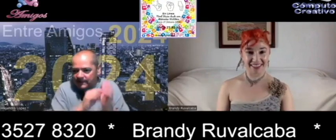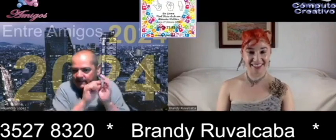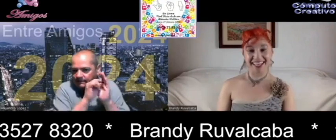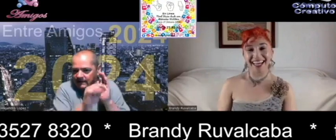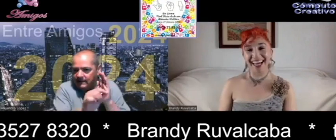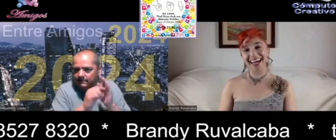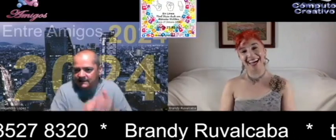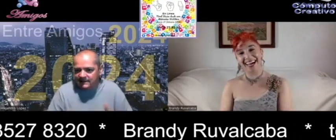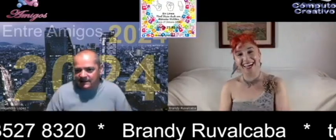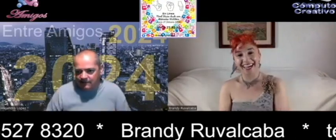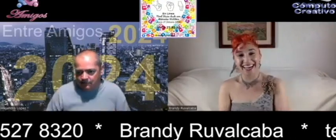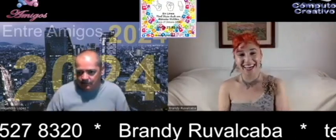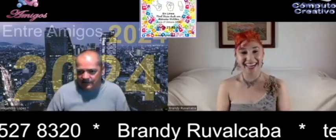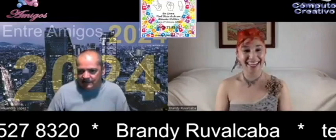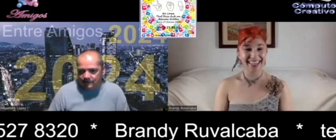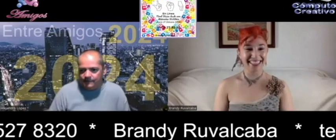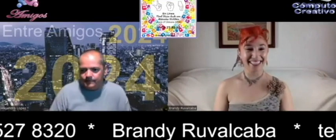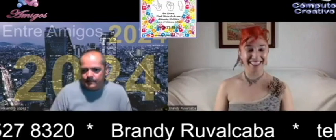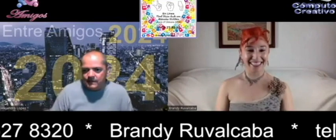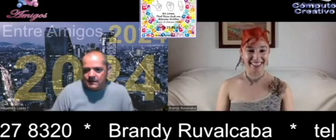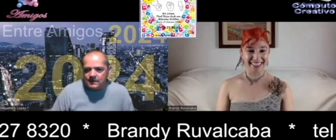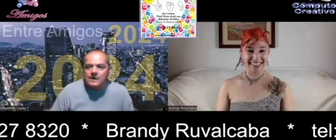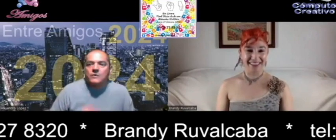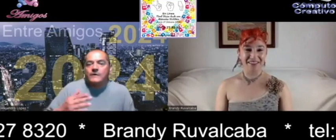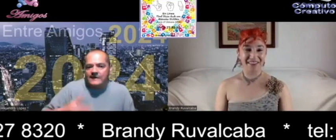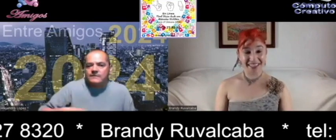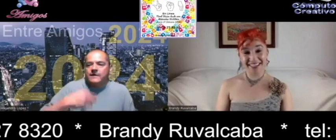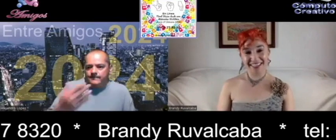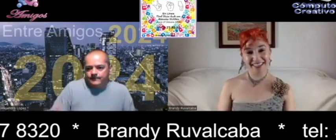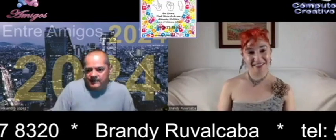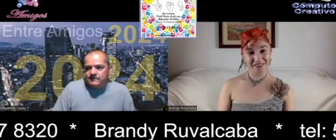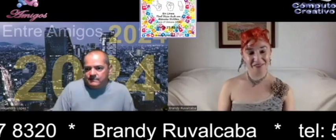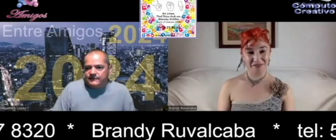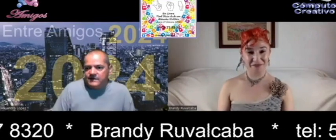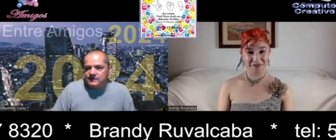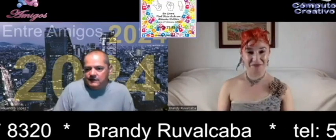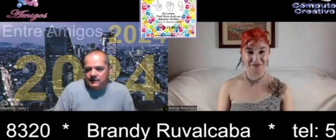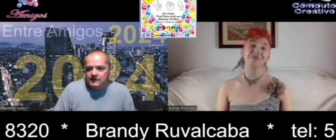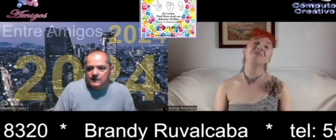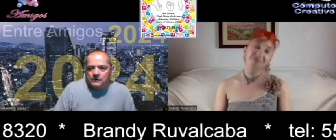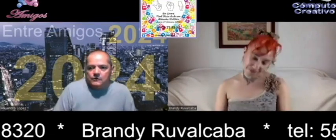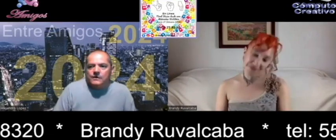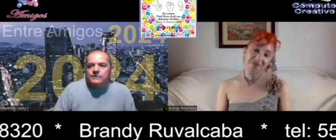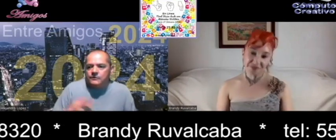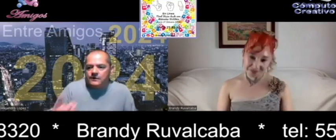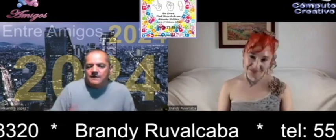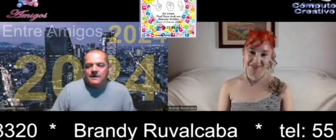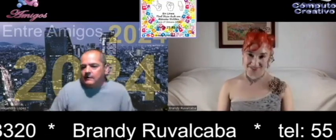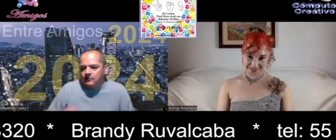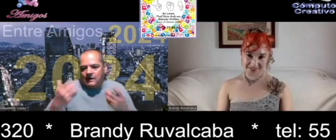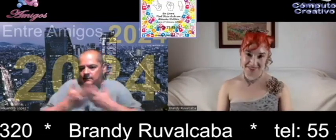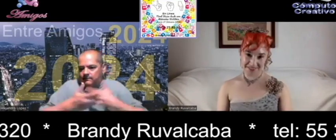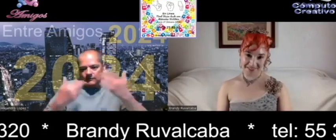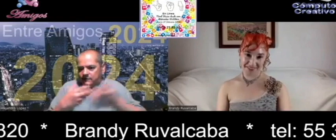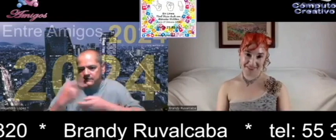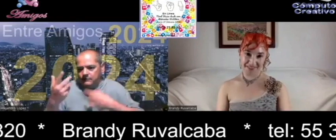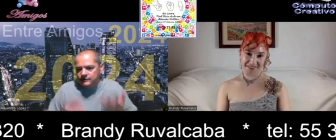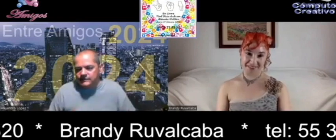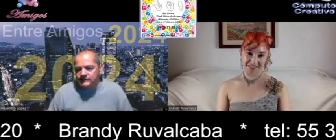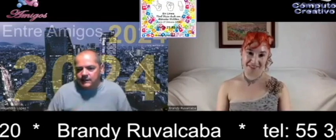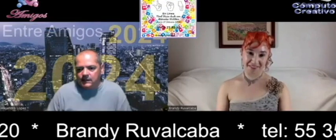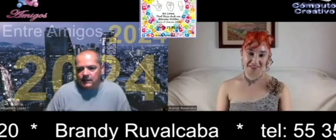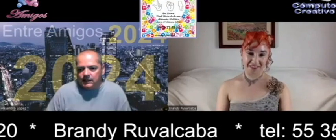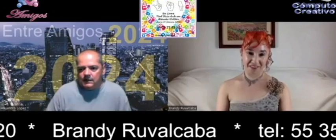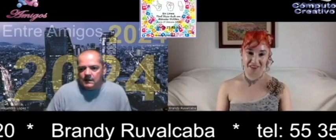buscándole para que mandara el mensaje como tal, ¿no? Ahora Sí, ya es más fácil. Con una videollamada igual lo